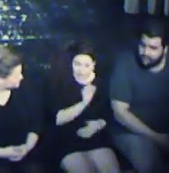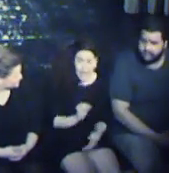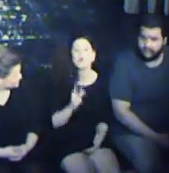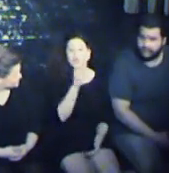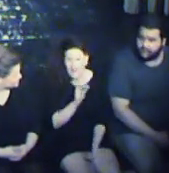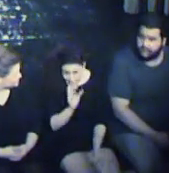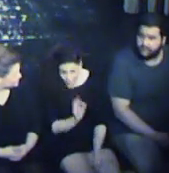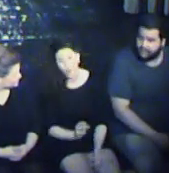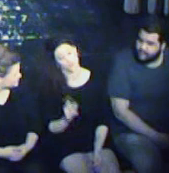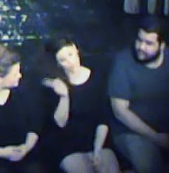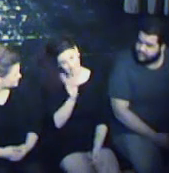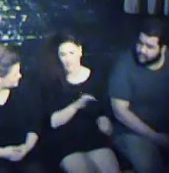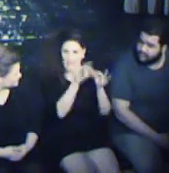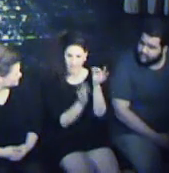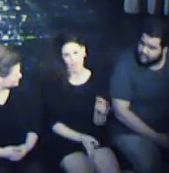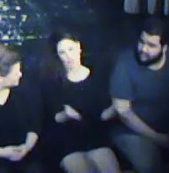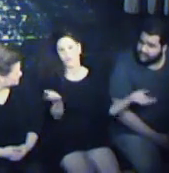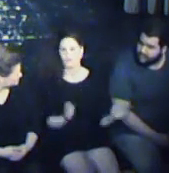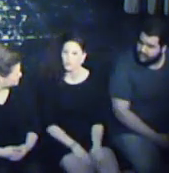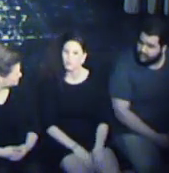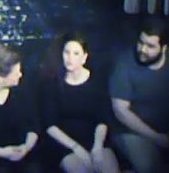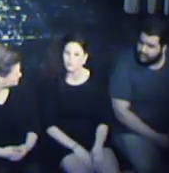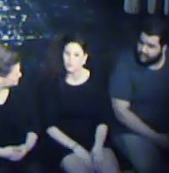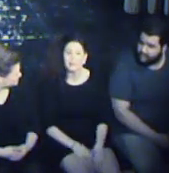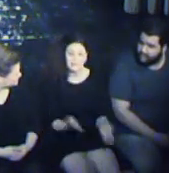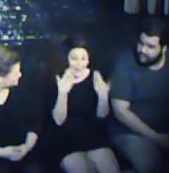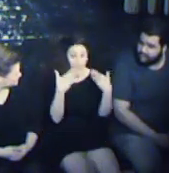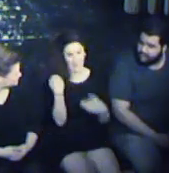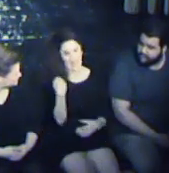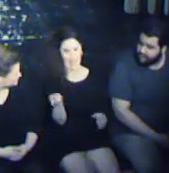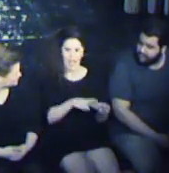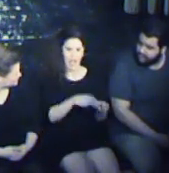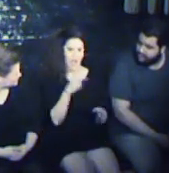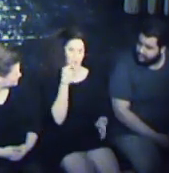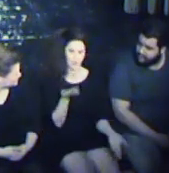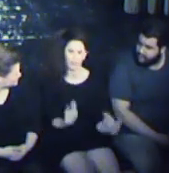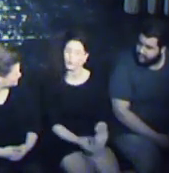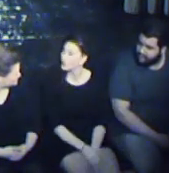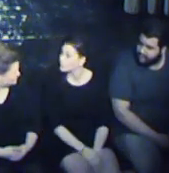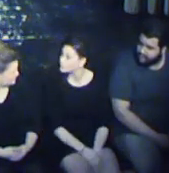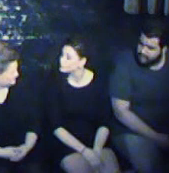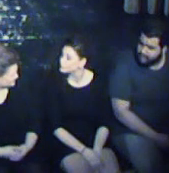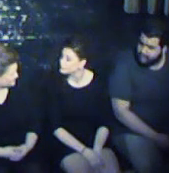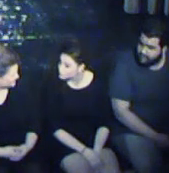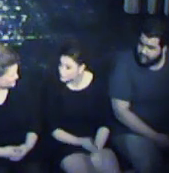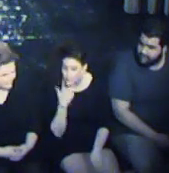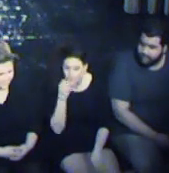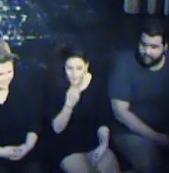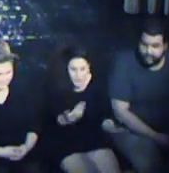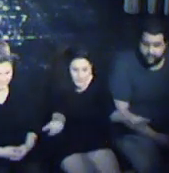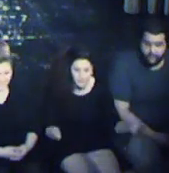Carao, carao, no seas cagao, tráeme cacao. A ver esas